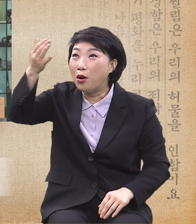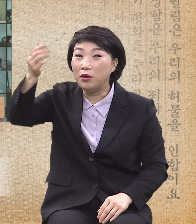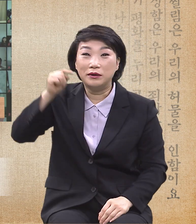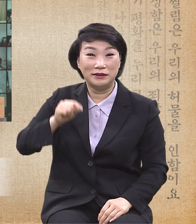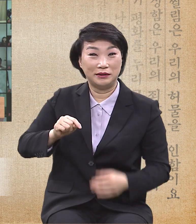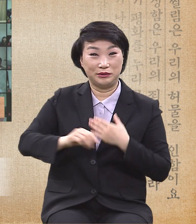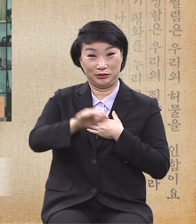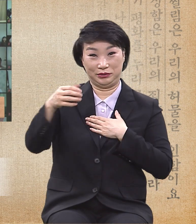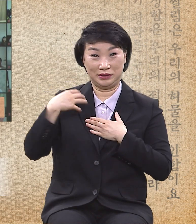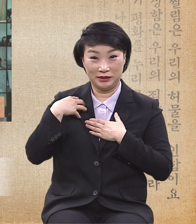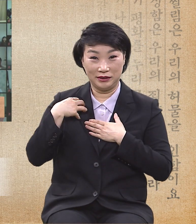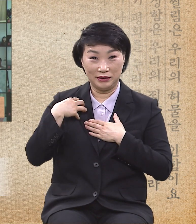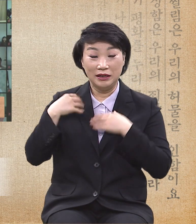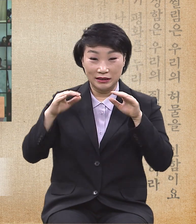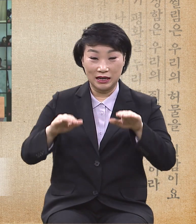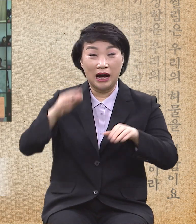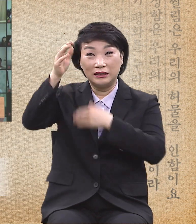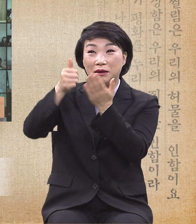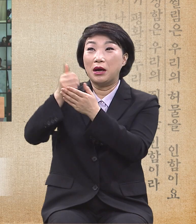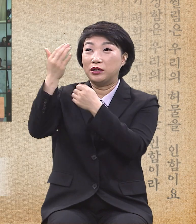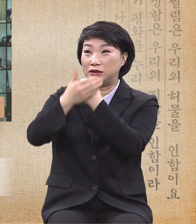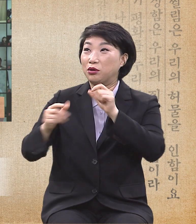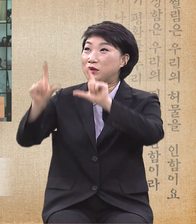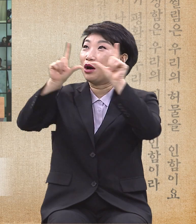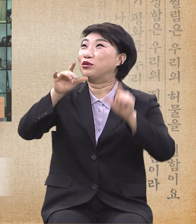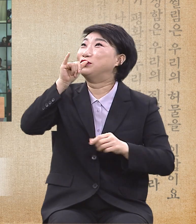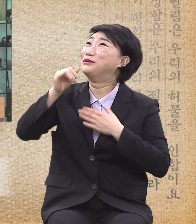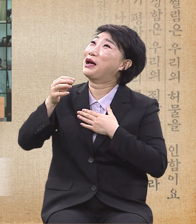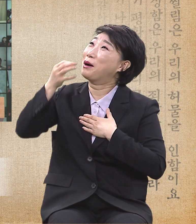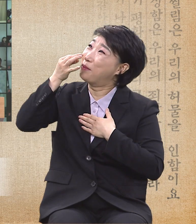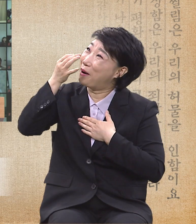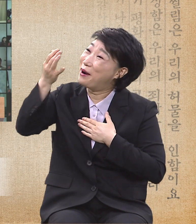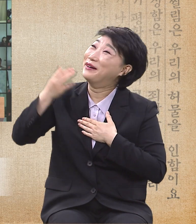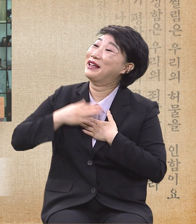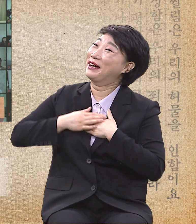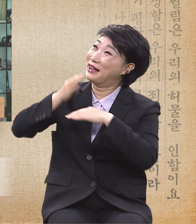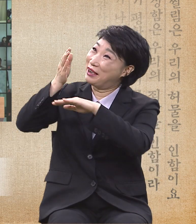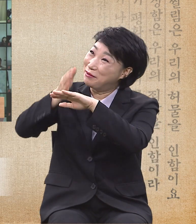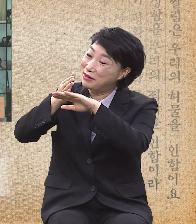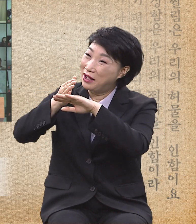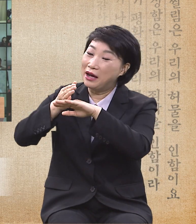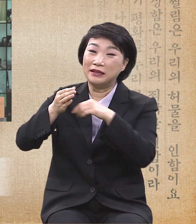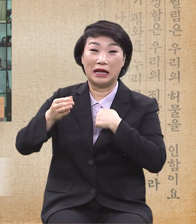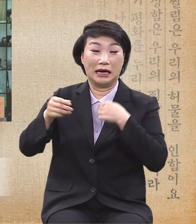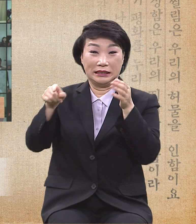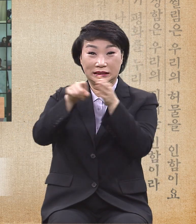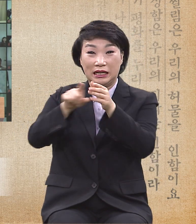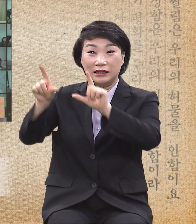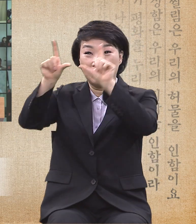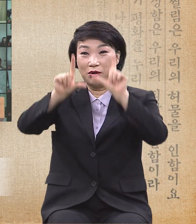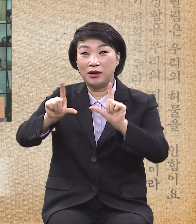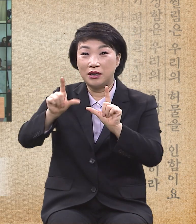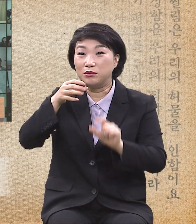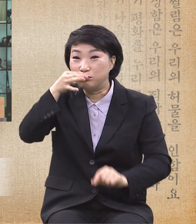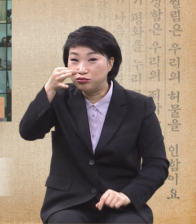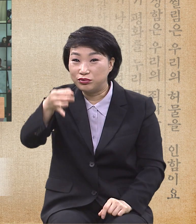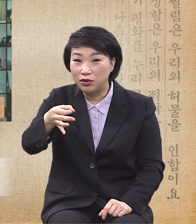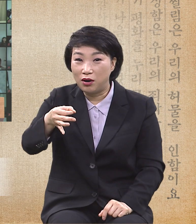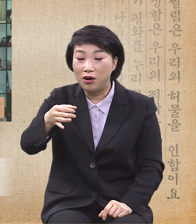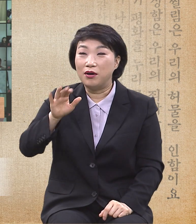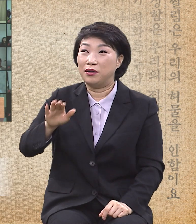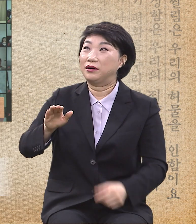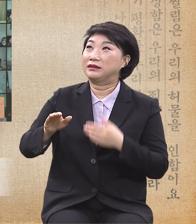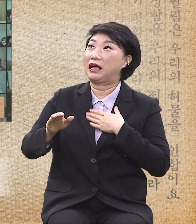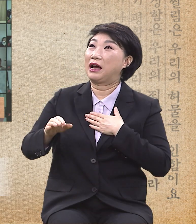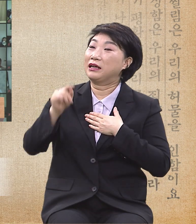표현하는 것이, 하나님의 은혜로 살고 있음을 표현하는 것이 신앙생활이요,